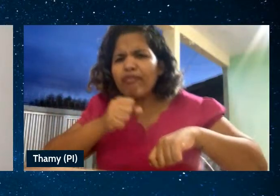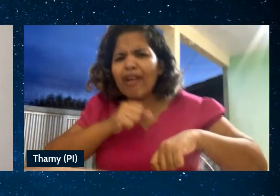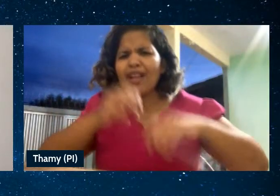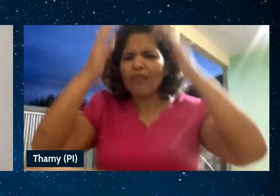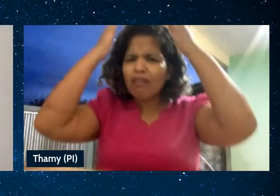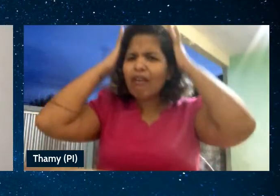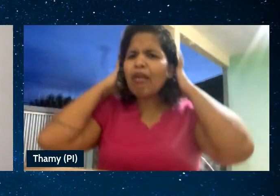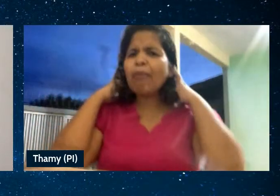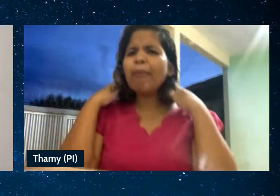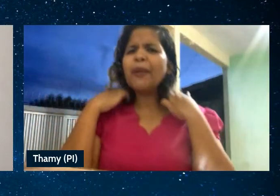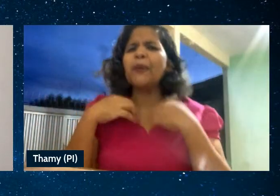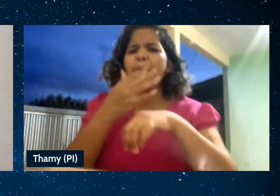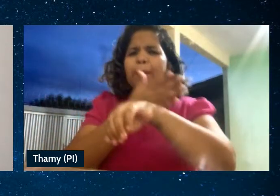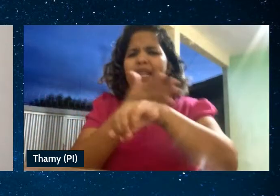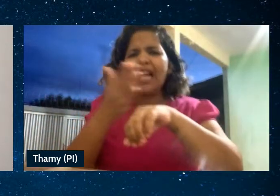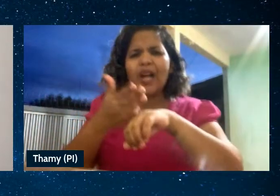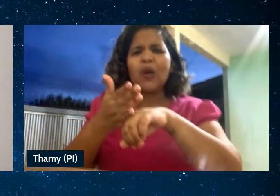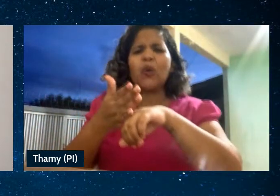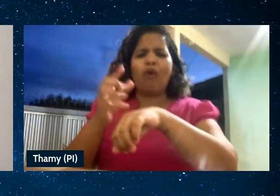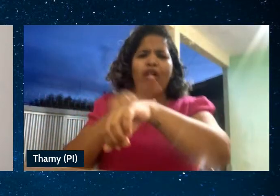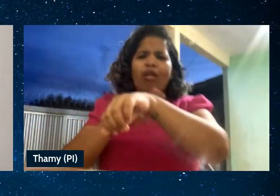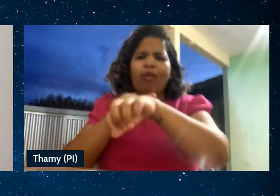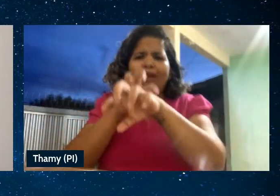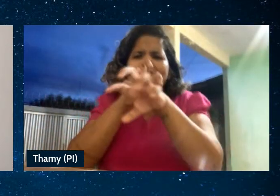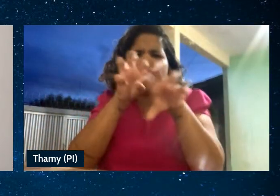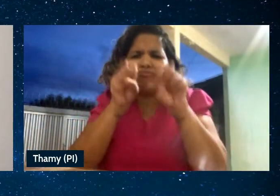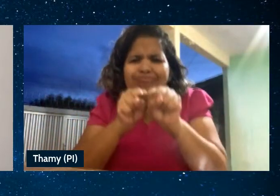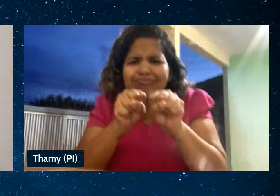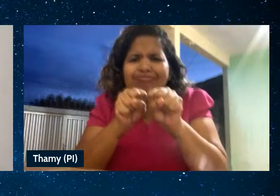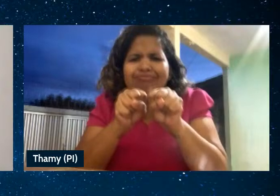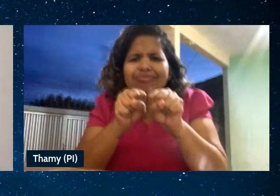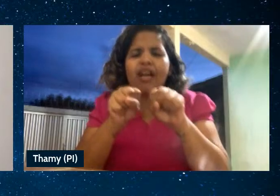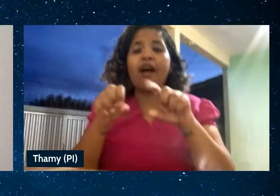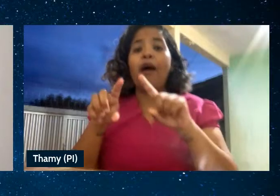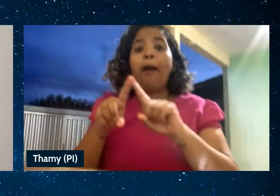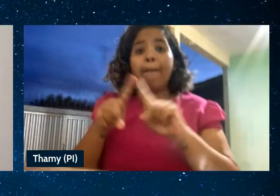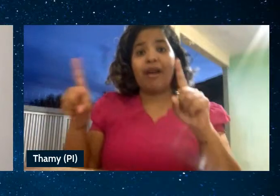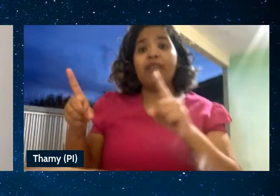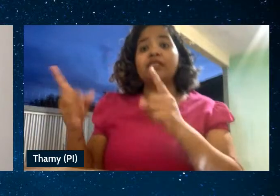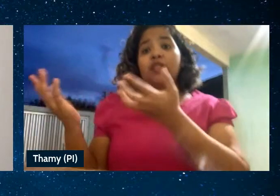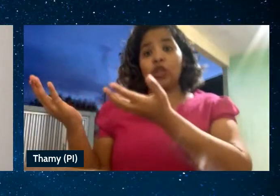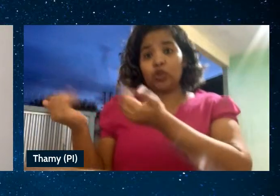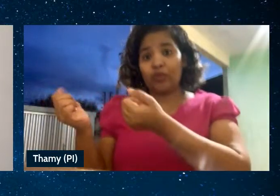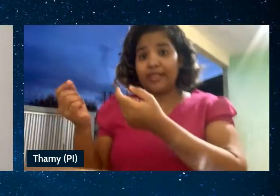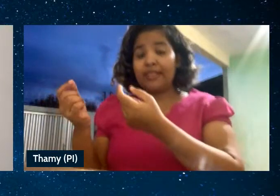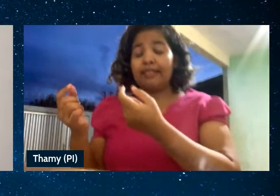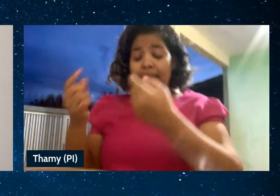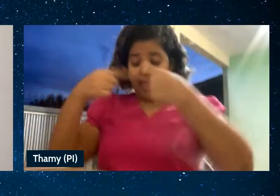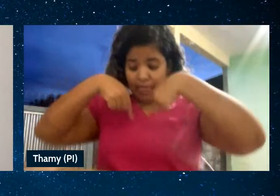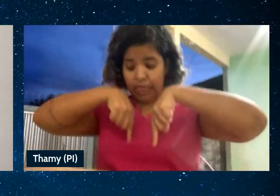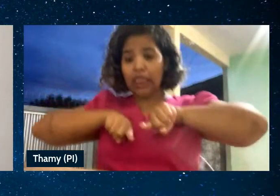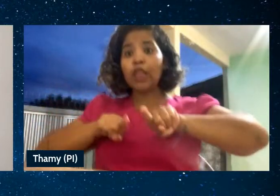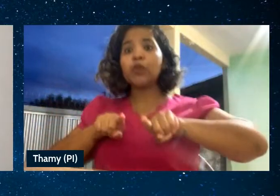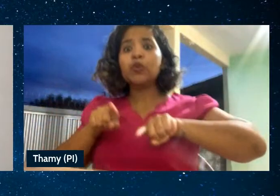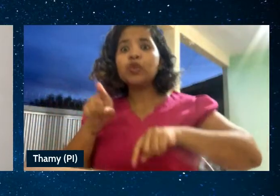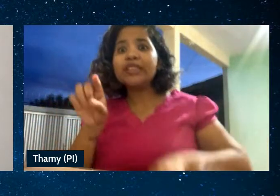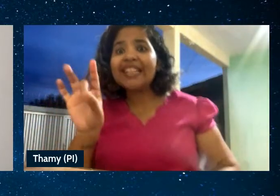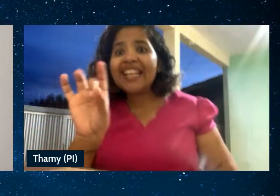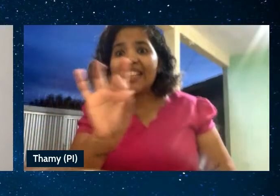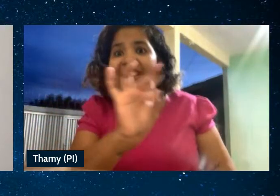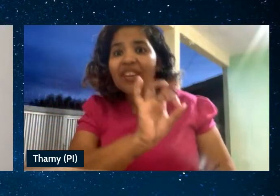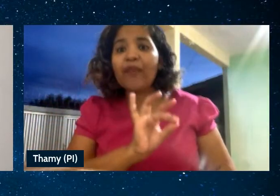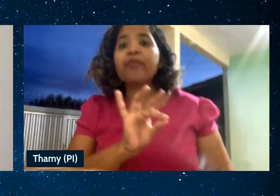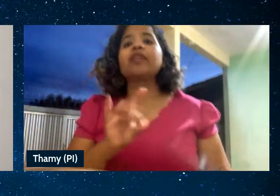brancos totalmente a juventude a jovialidade estará dentro de nós então nós devemos